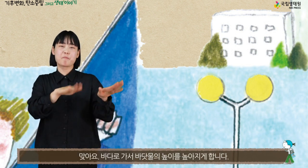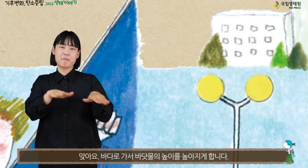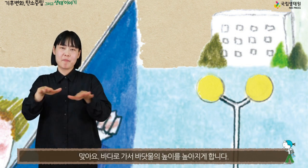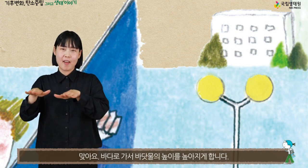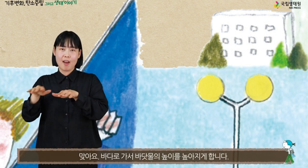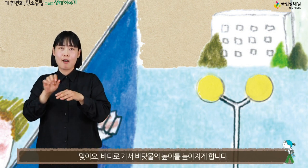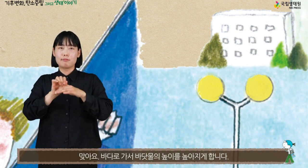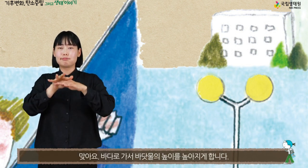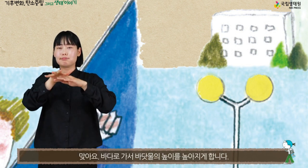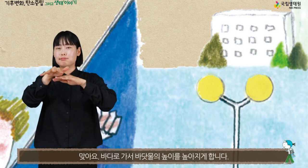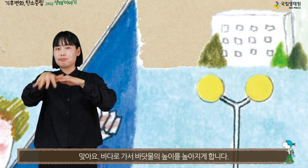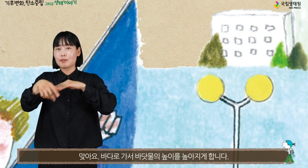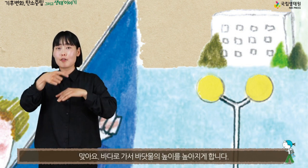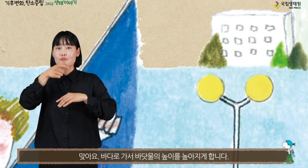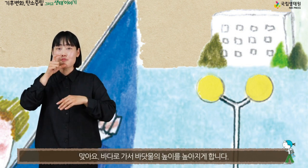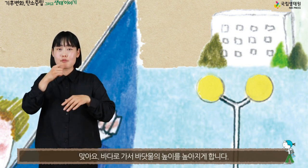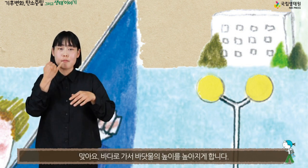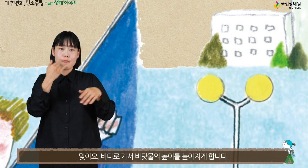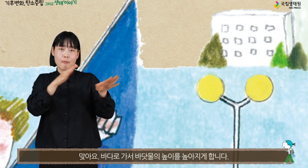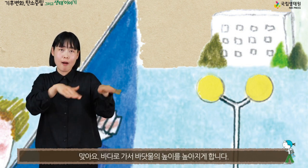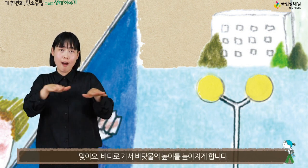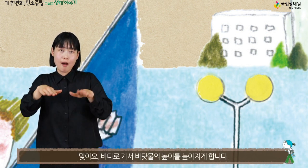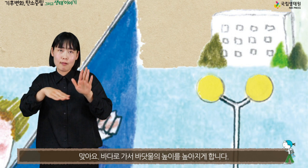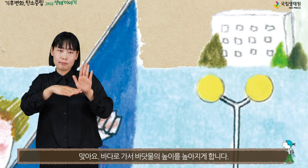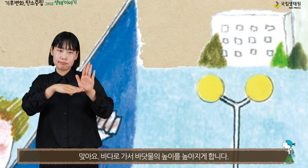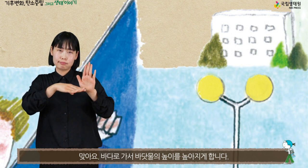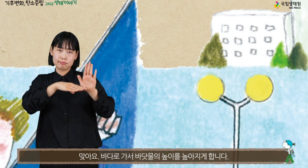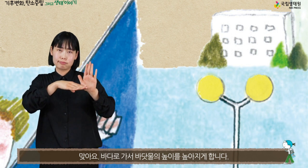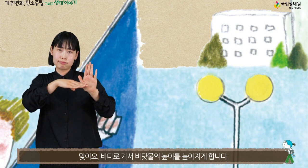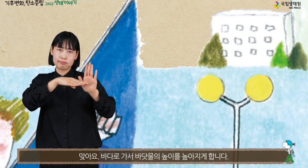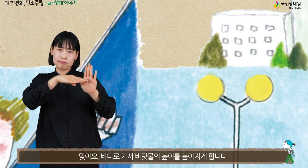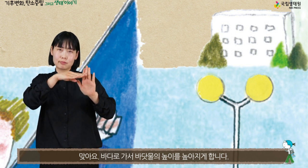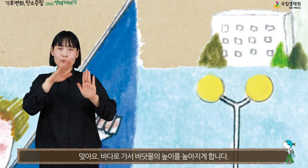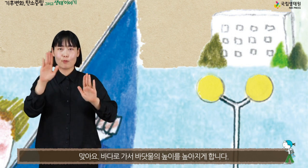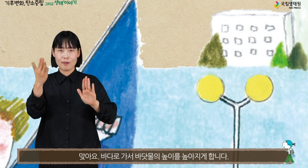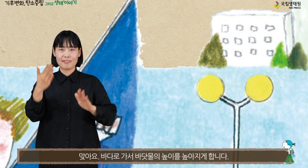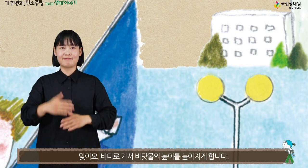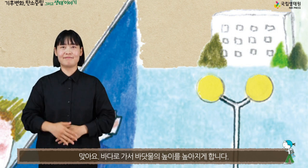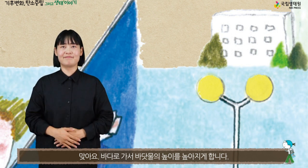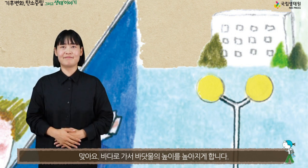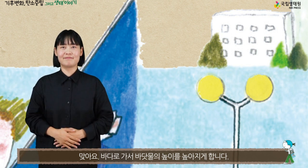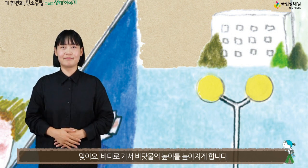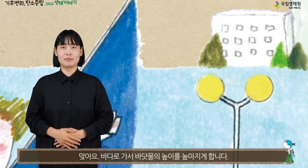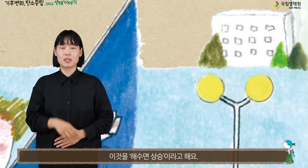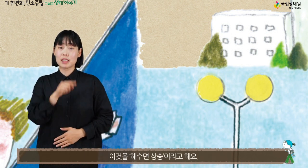맞아요. 바다로 가서 바닷물의 높이를 높아지게 합니다.